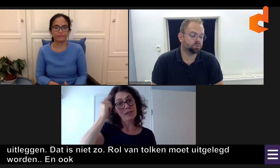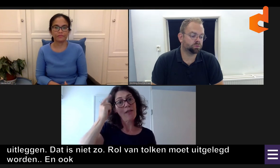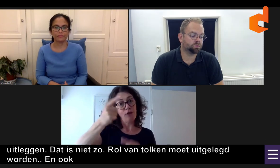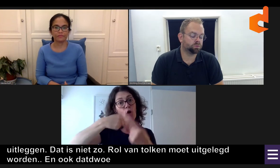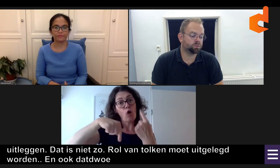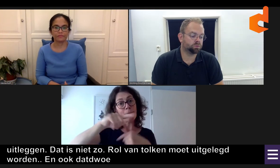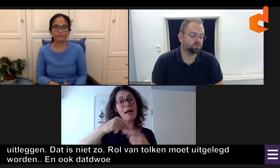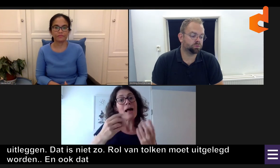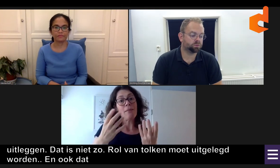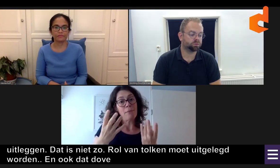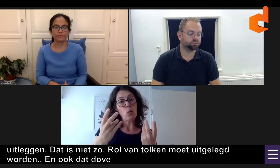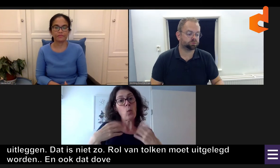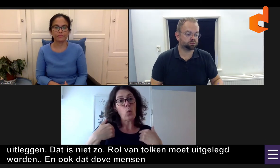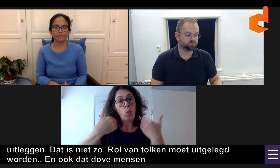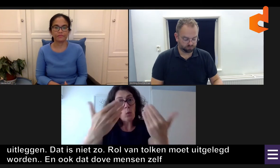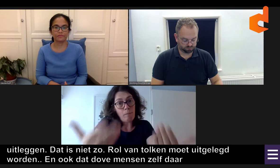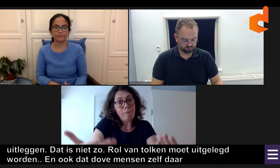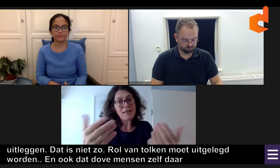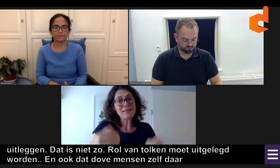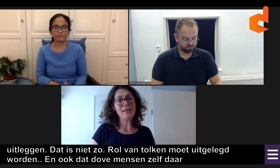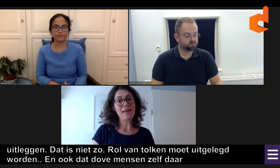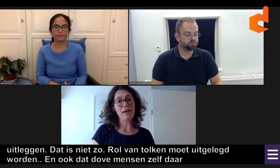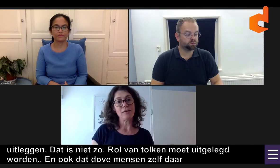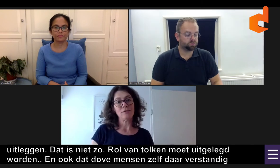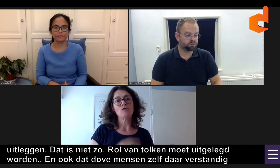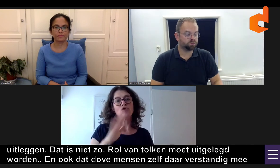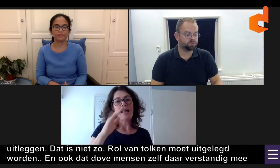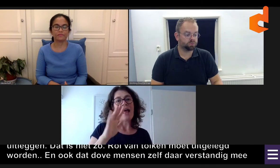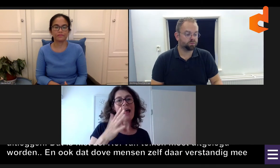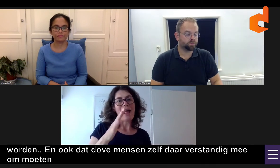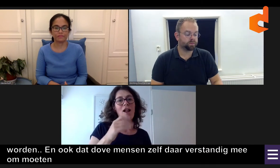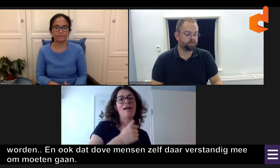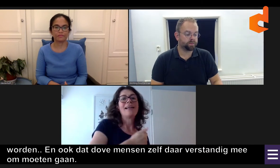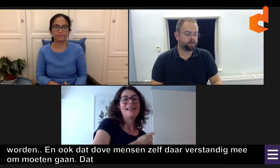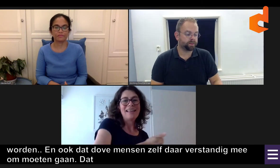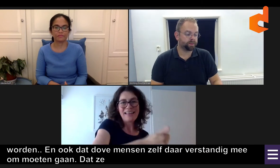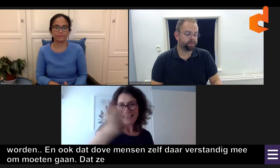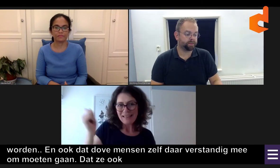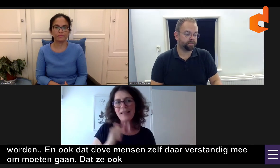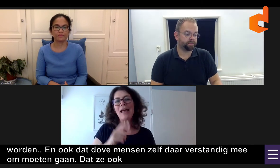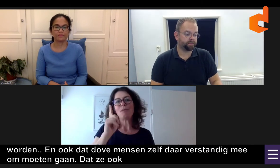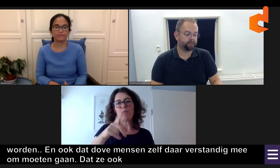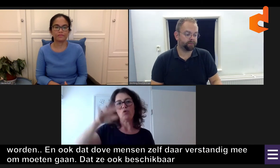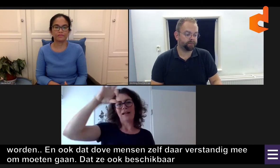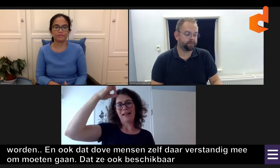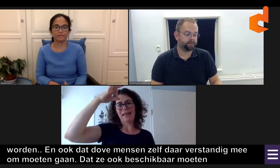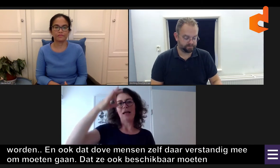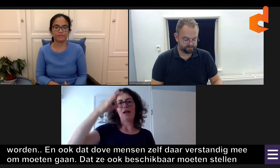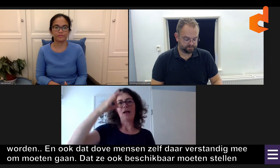daar verstandig mee om moeten gaan. Hè. Dus dat ook zich beschikbaar moeten stellen. Dat iedereen, ja,